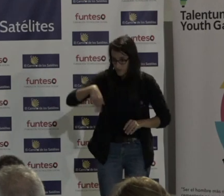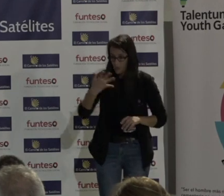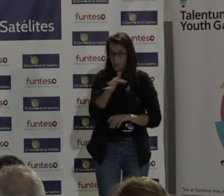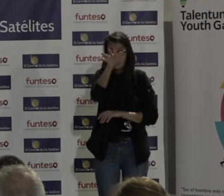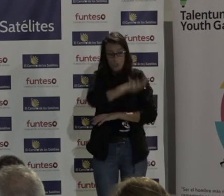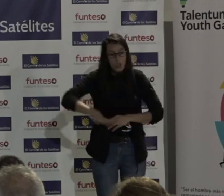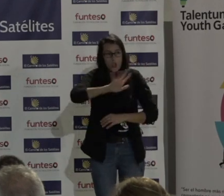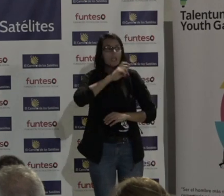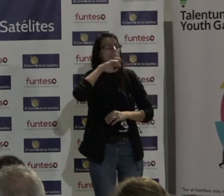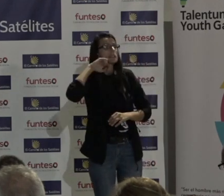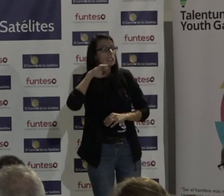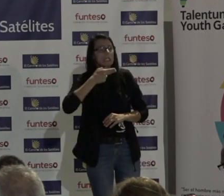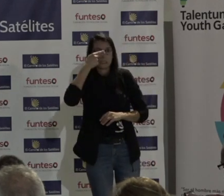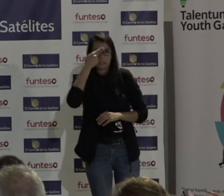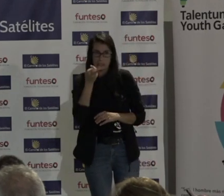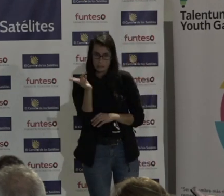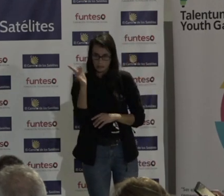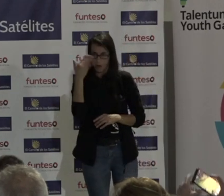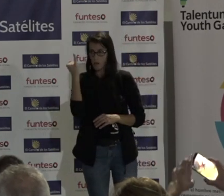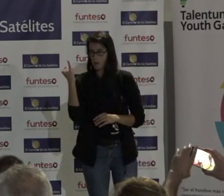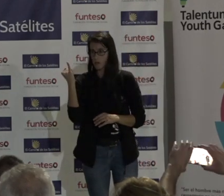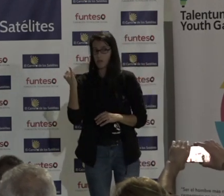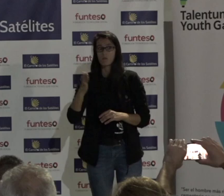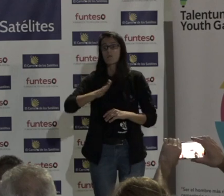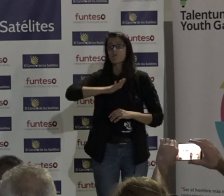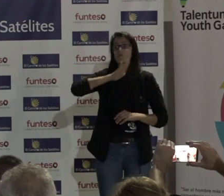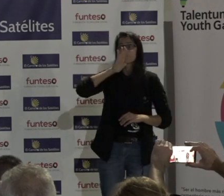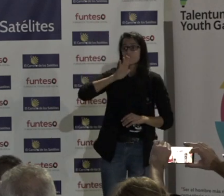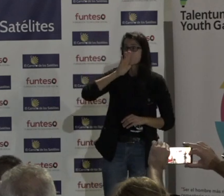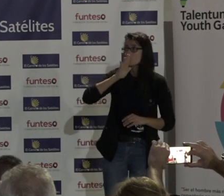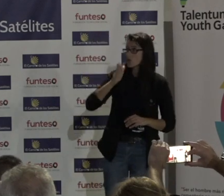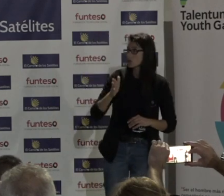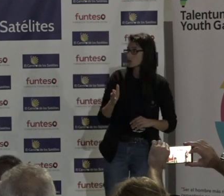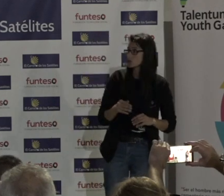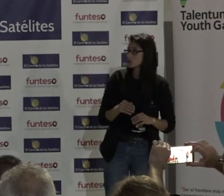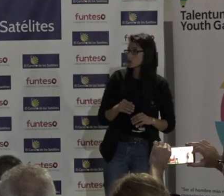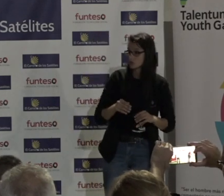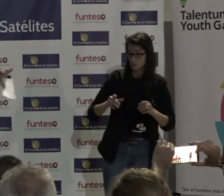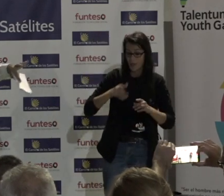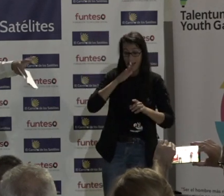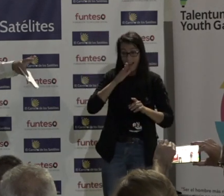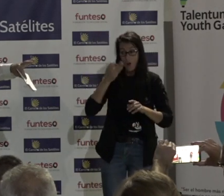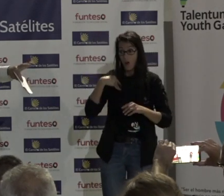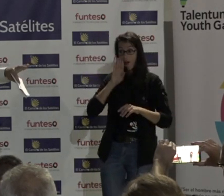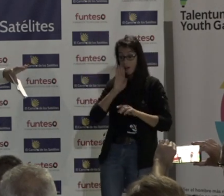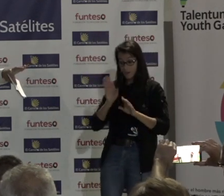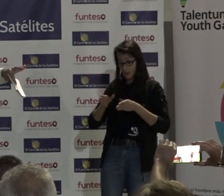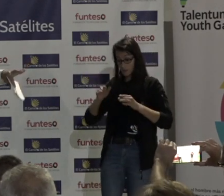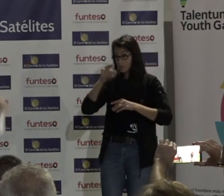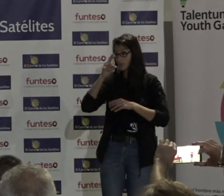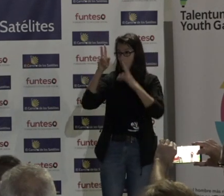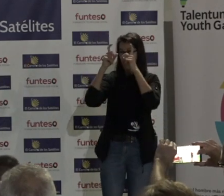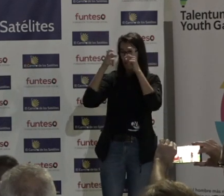sagrada muy interesante. Por esa misma razón, en ese malecón, que podéis ver fotos